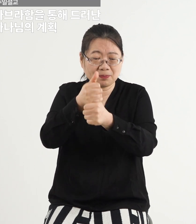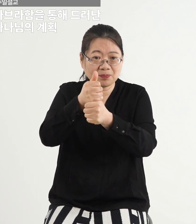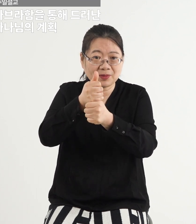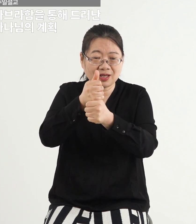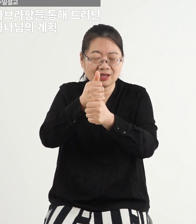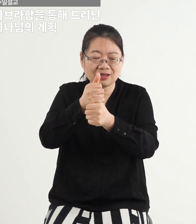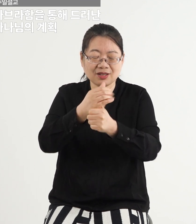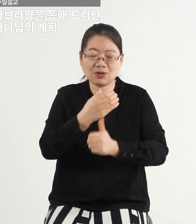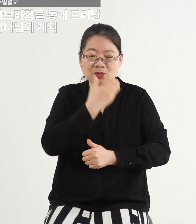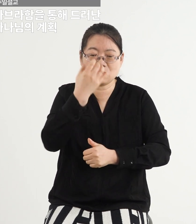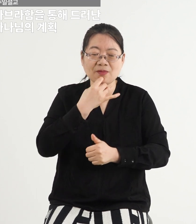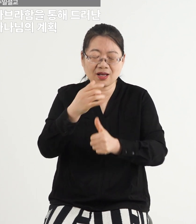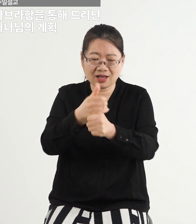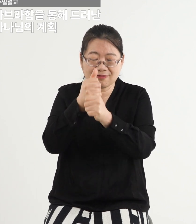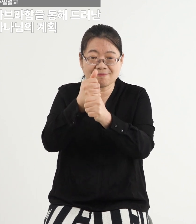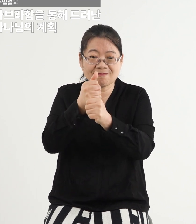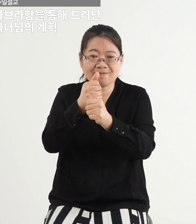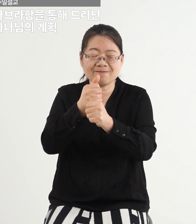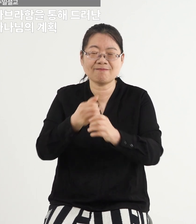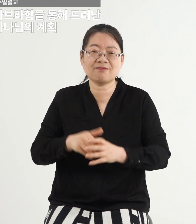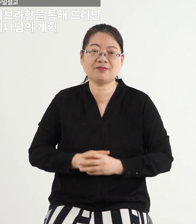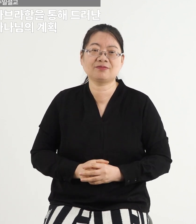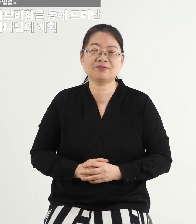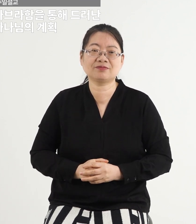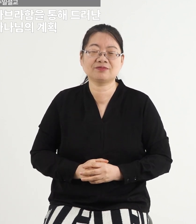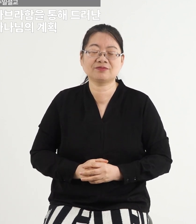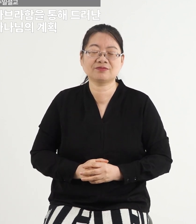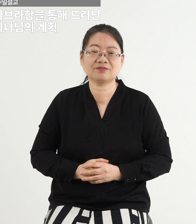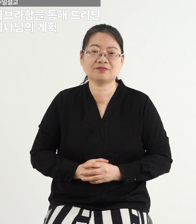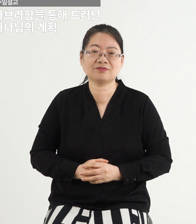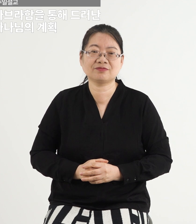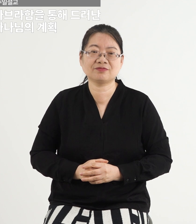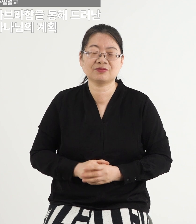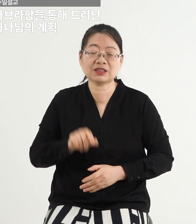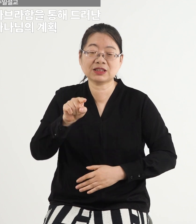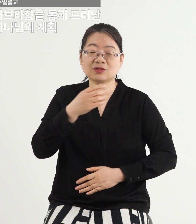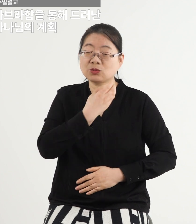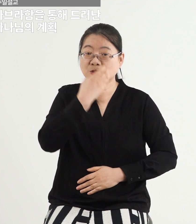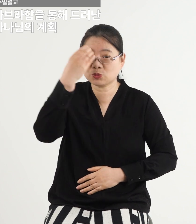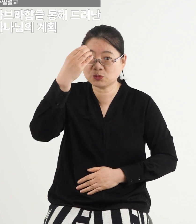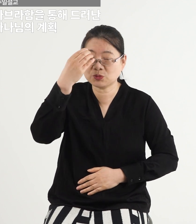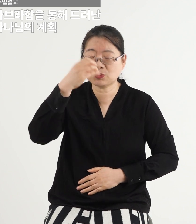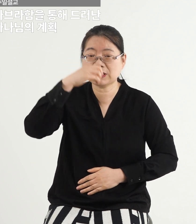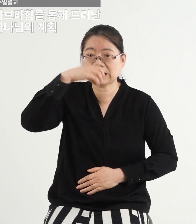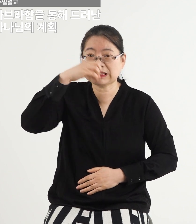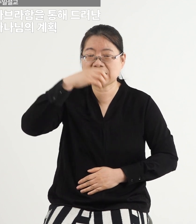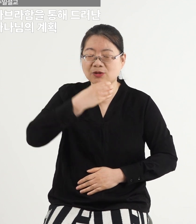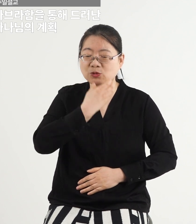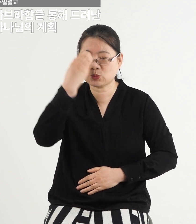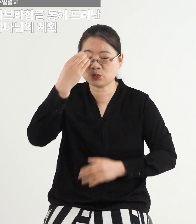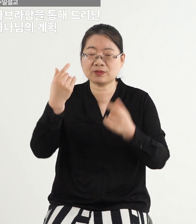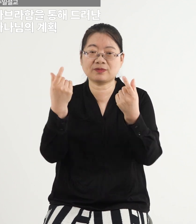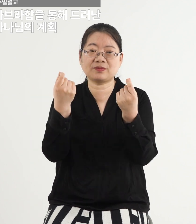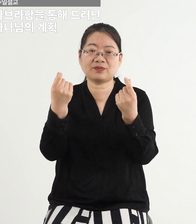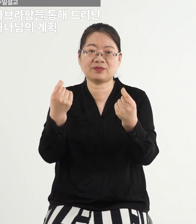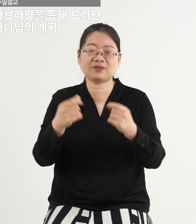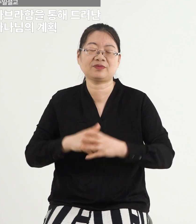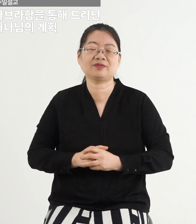있으면, 꿈만 붙들고 있으면 그 꿈은 그냥 꿈인 거예요.